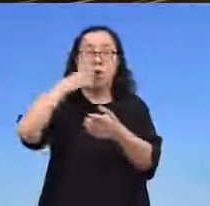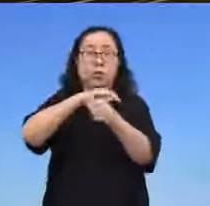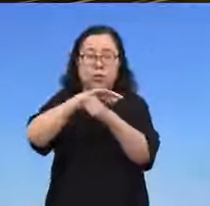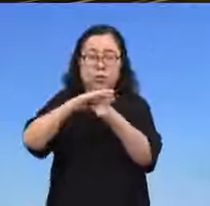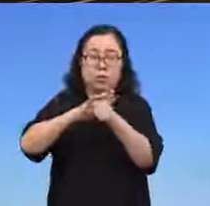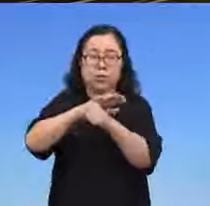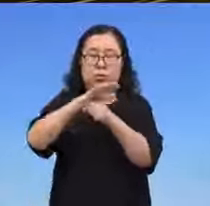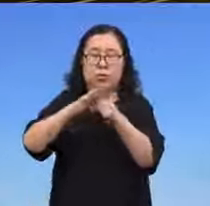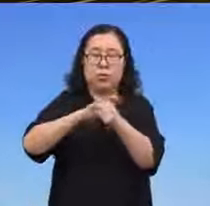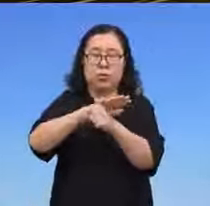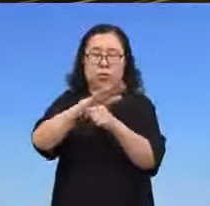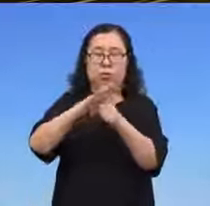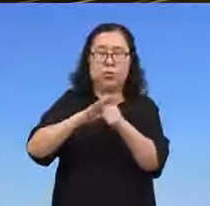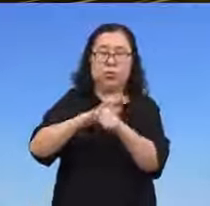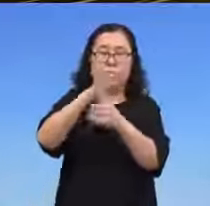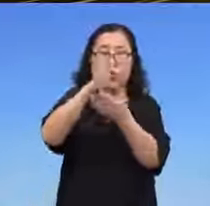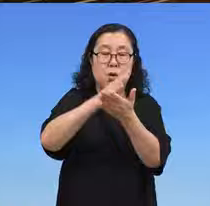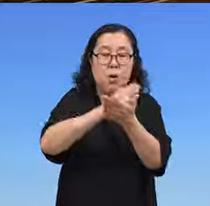긍휼